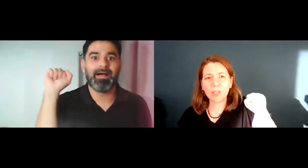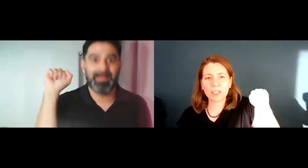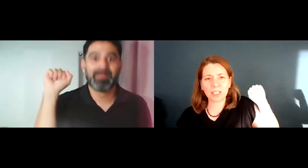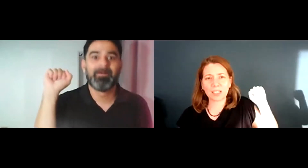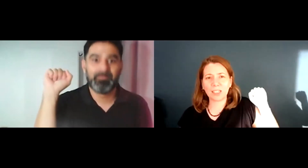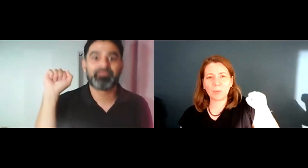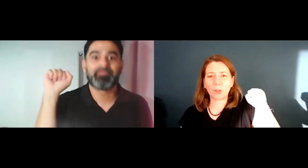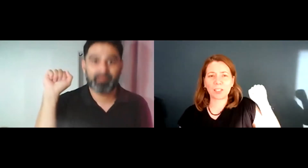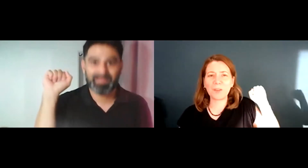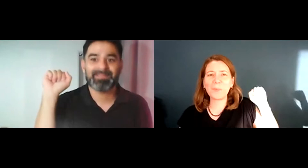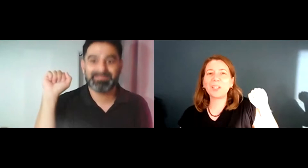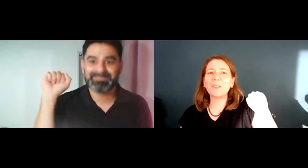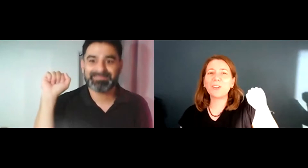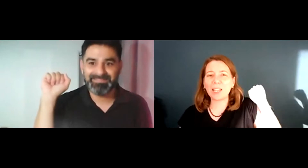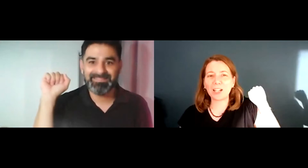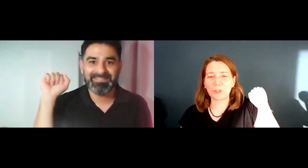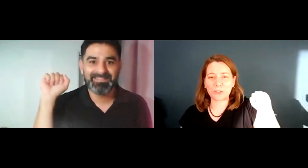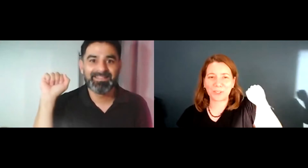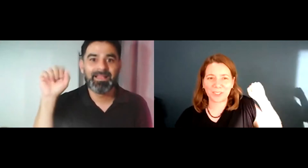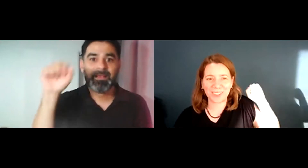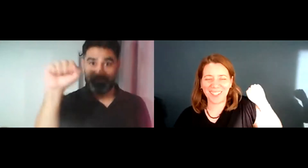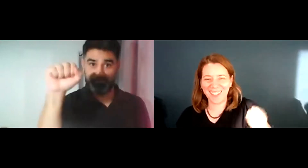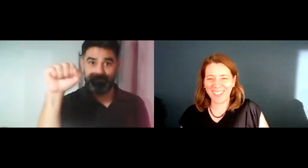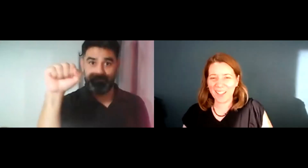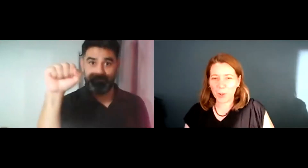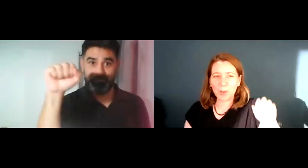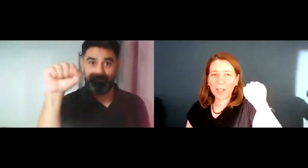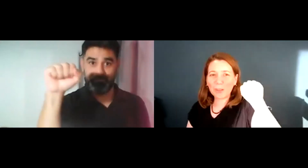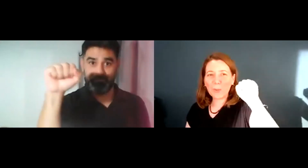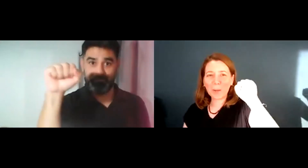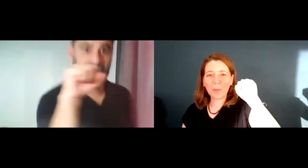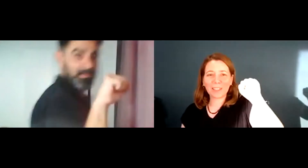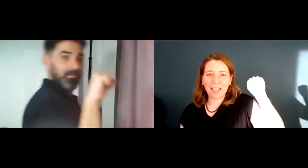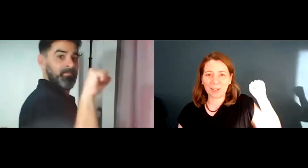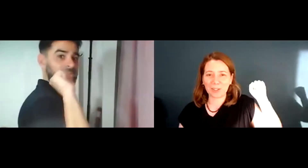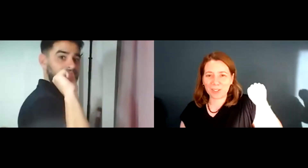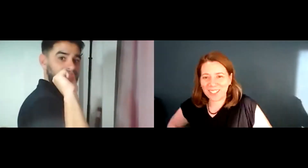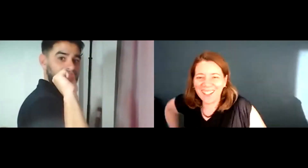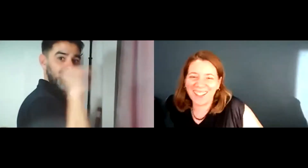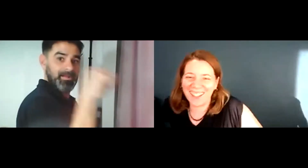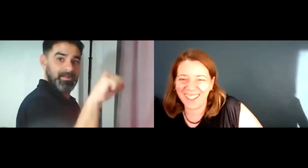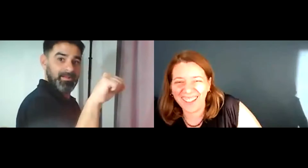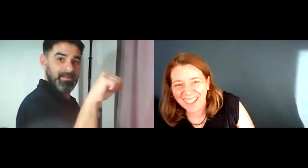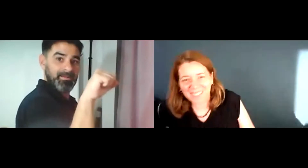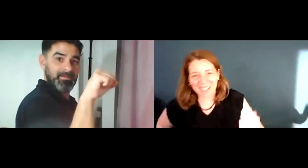ser así, porque siempre te veo de lejos. Como que tu cuerpo está lejos. Me encantó